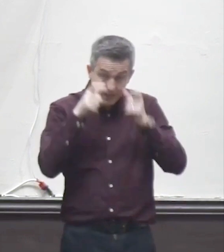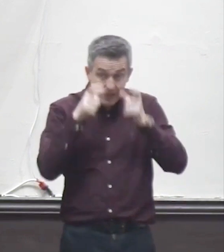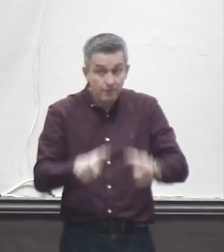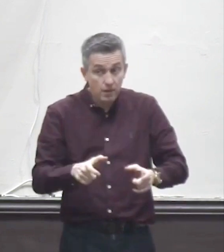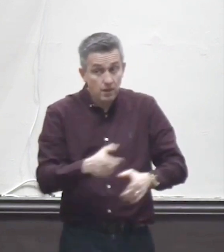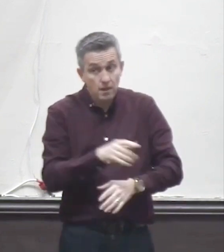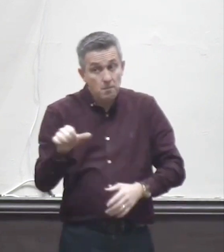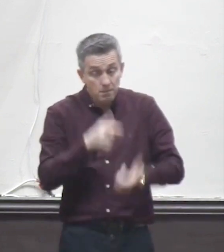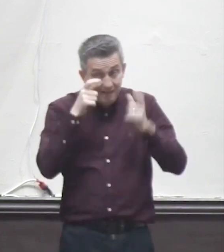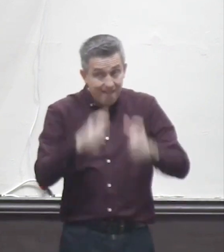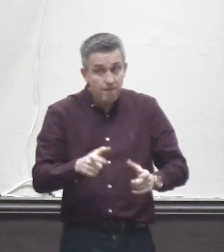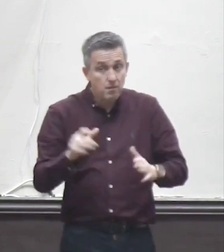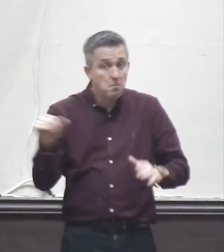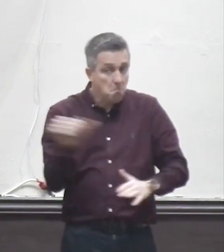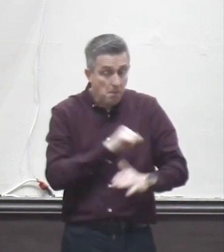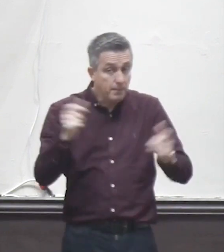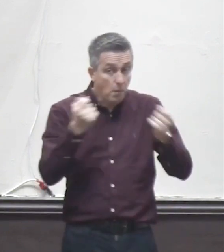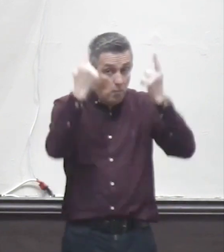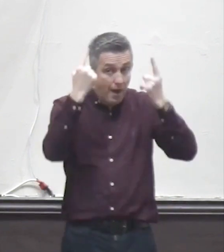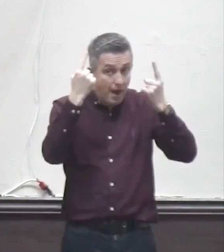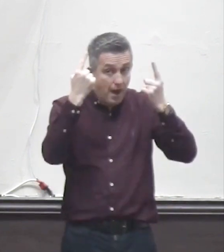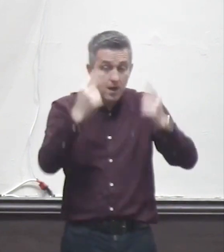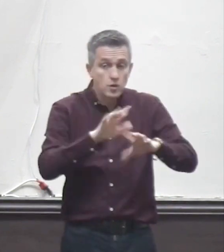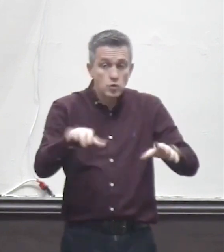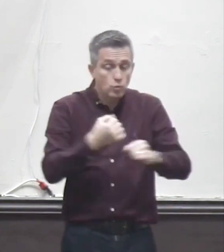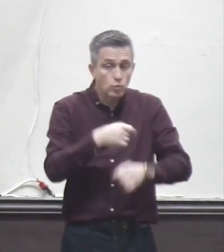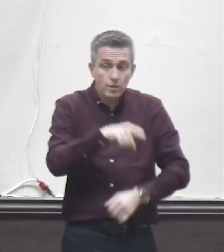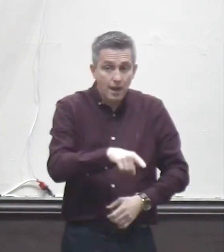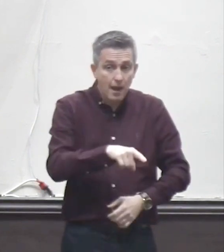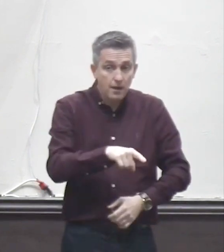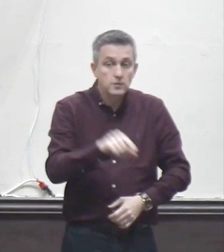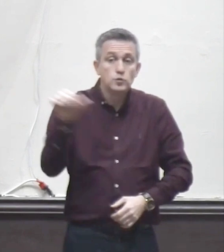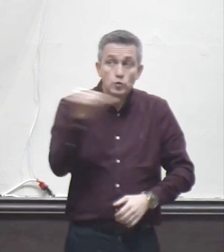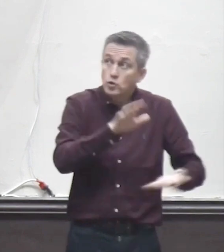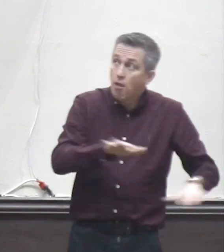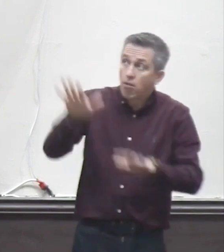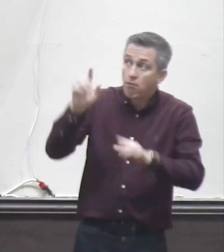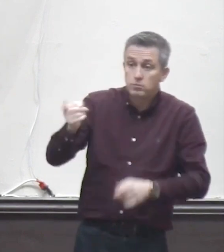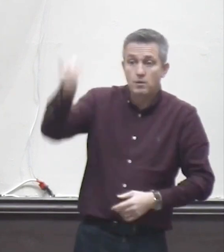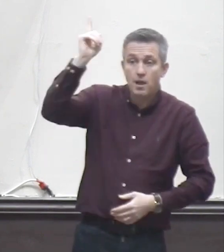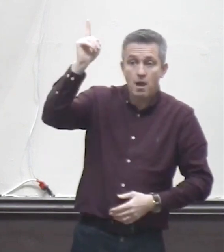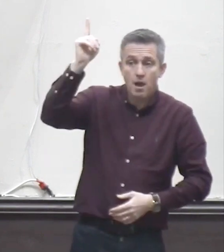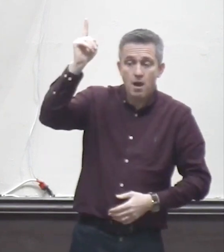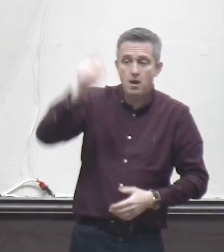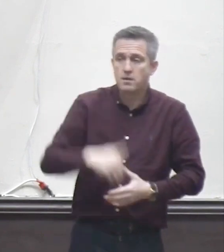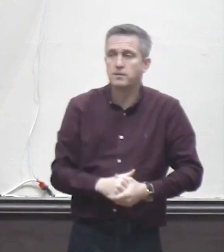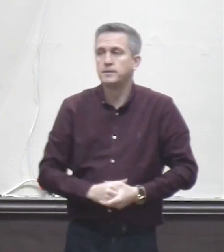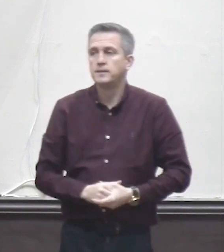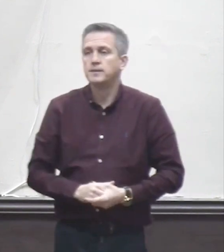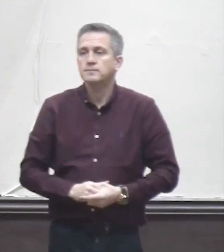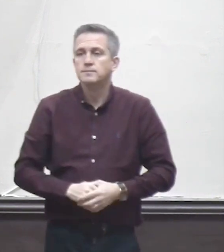This is very sensitive. Because Allah Azza wa Jal, He says, وَيَعْبُدُونَ مِن